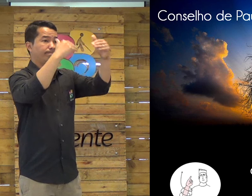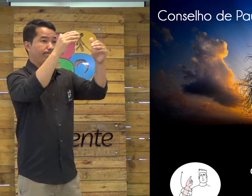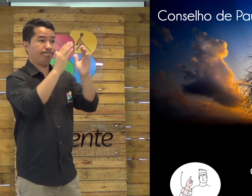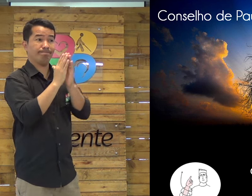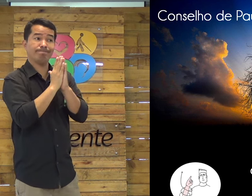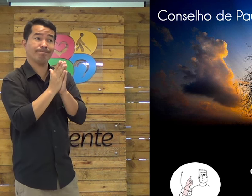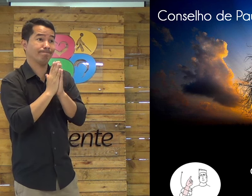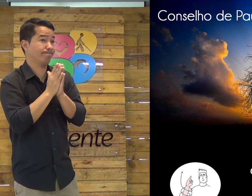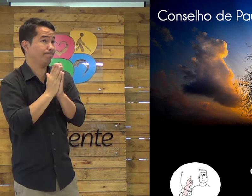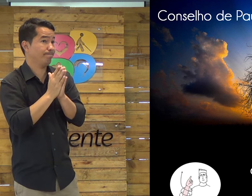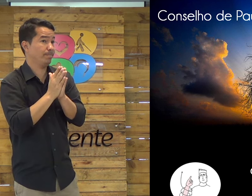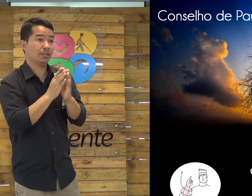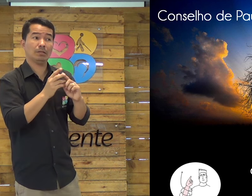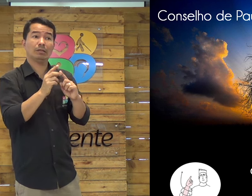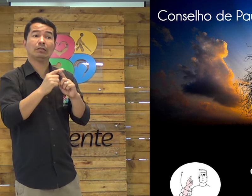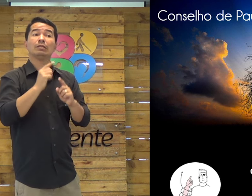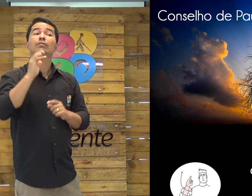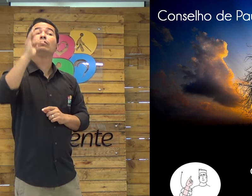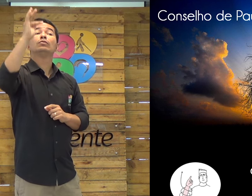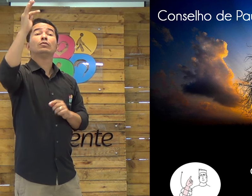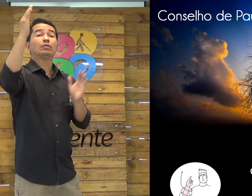Pratique, aprenda, cresça.